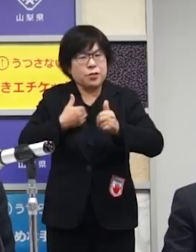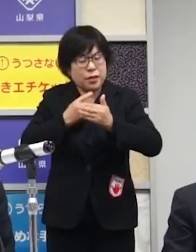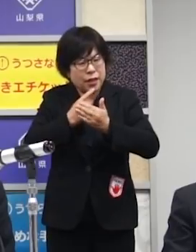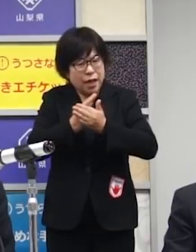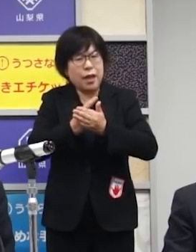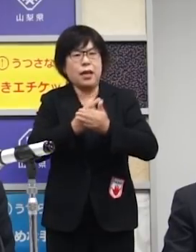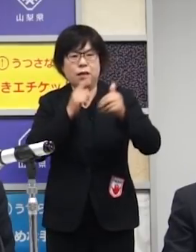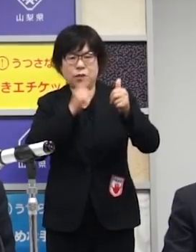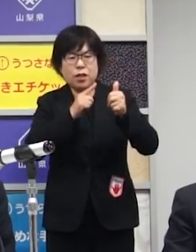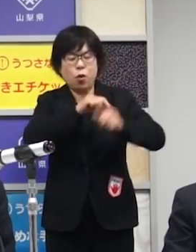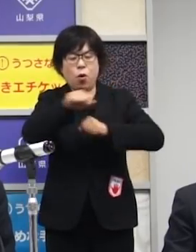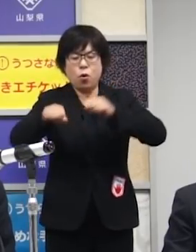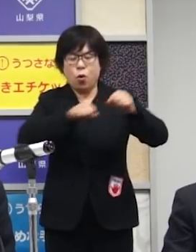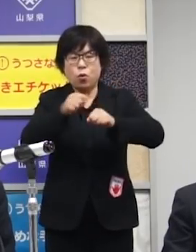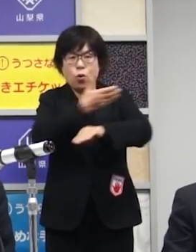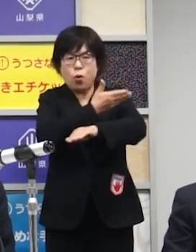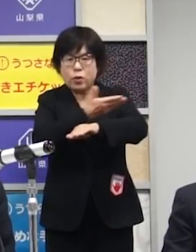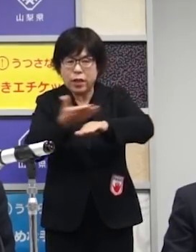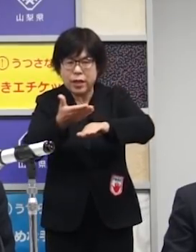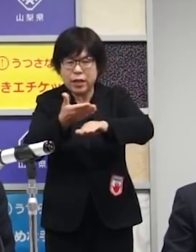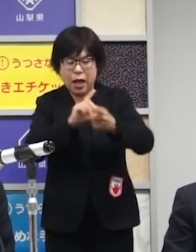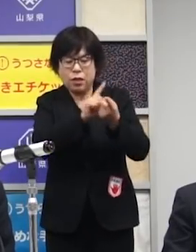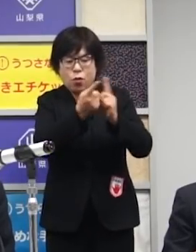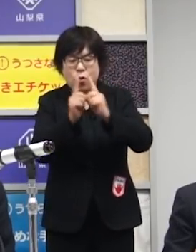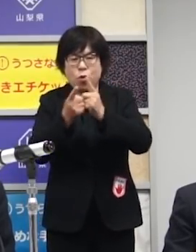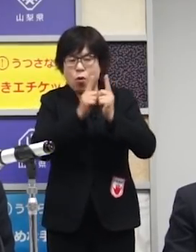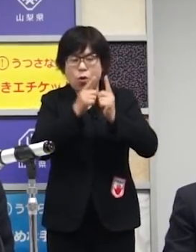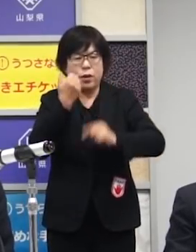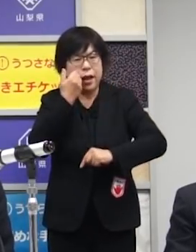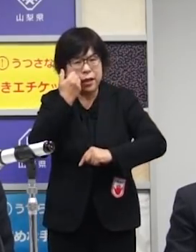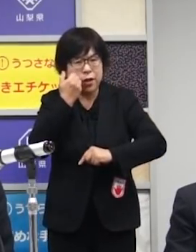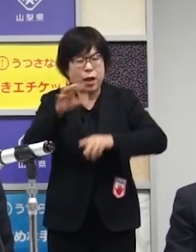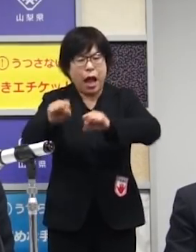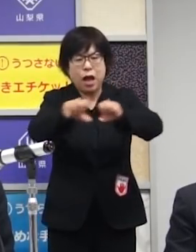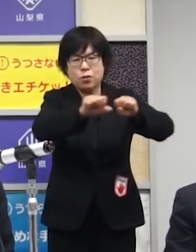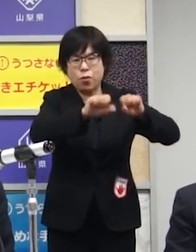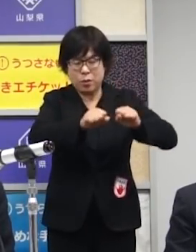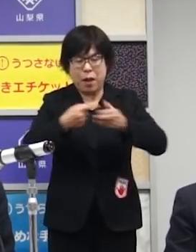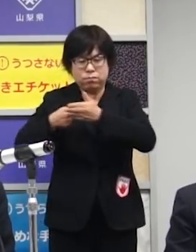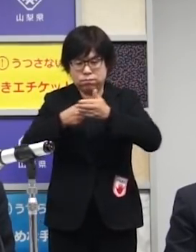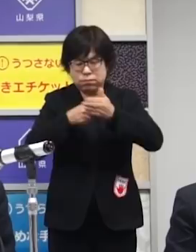の行動歴や濃厚接触者の把握に努めているところであります。